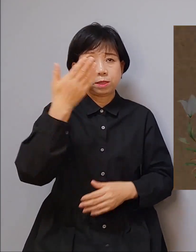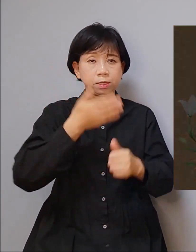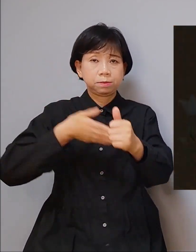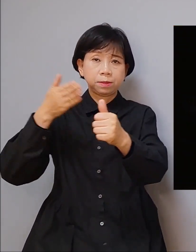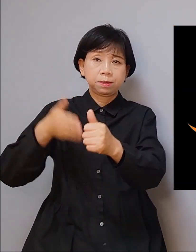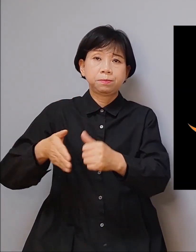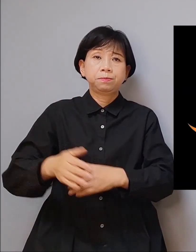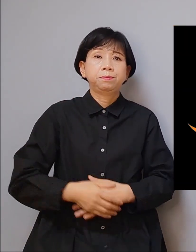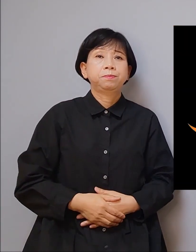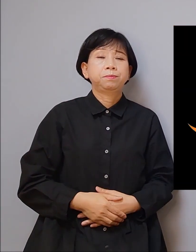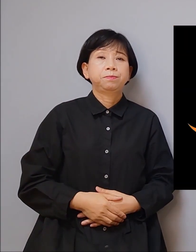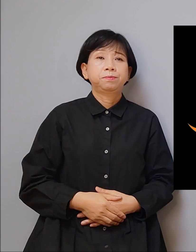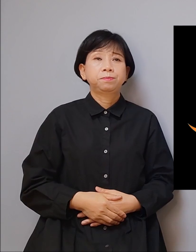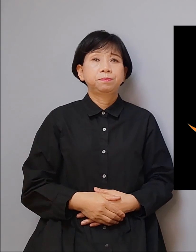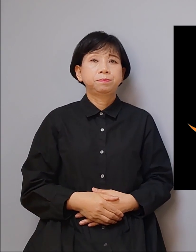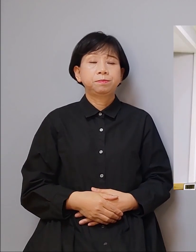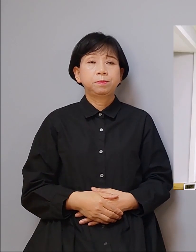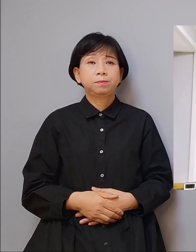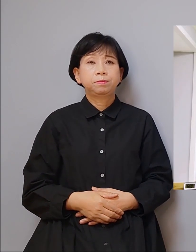바랍니다.